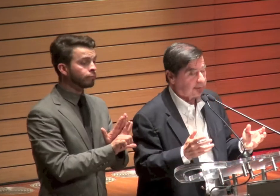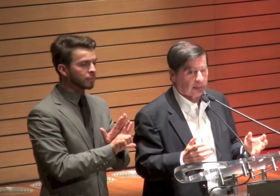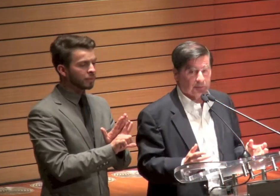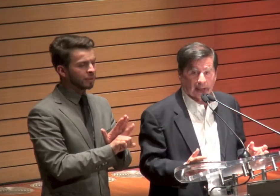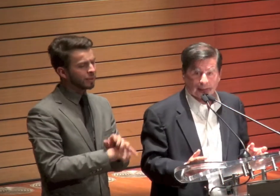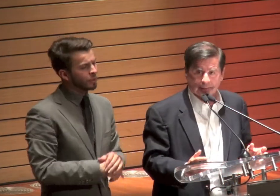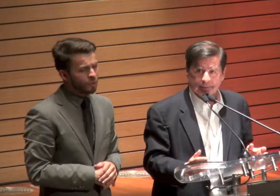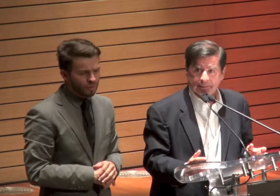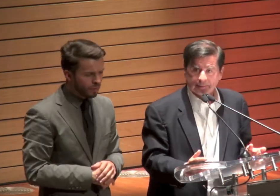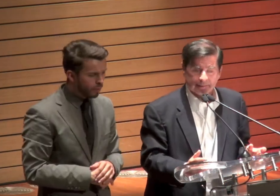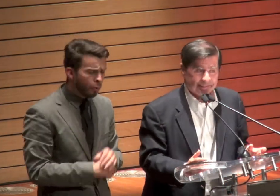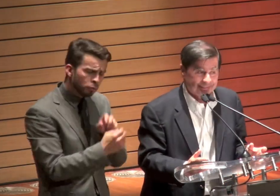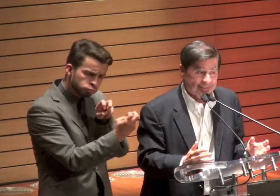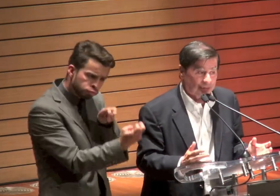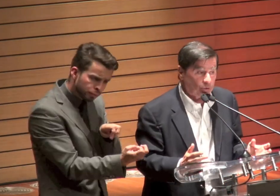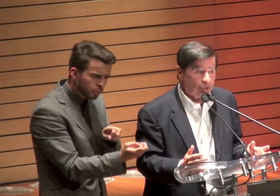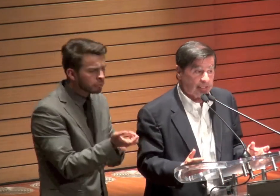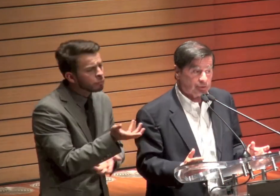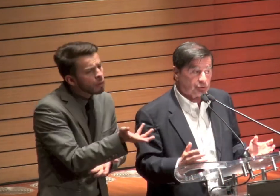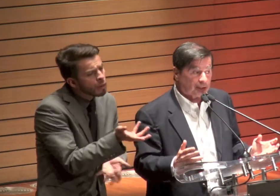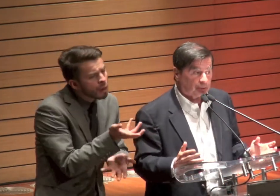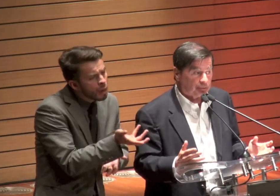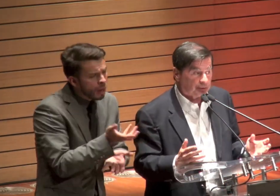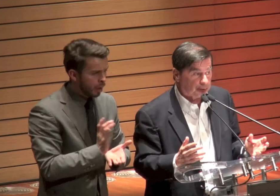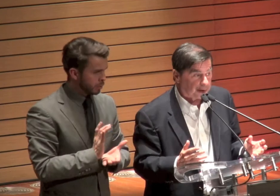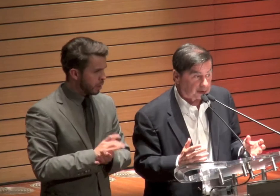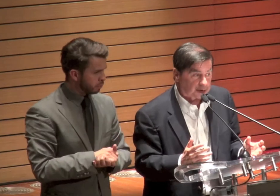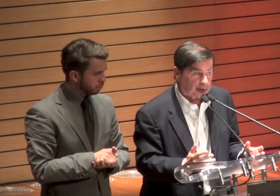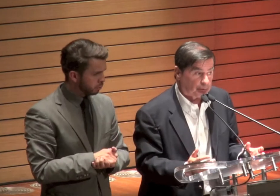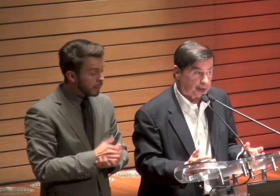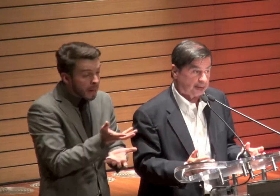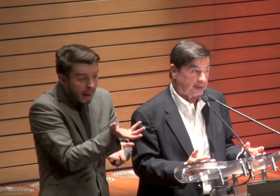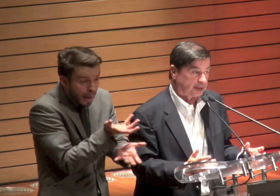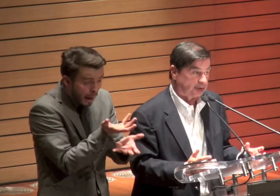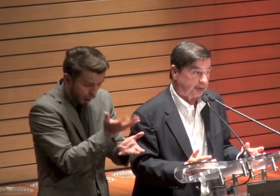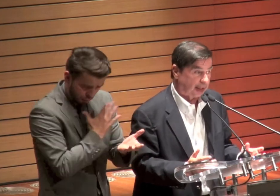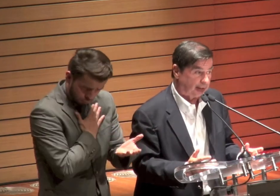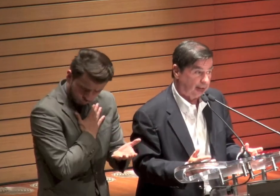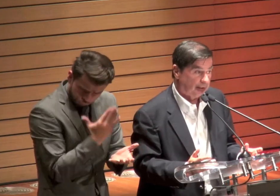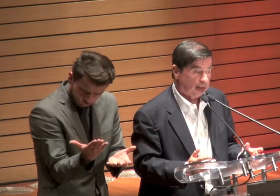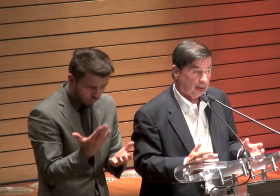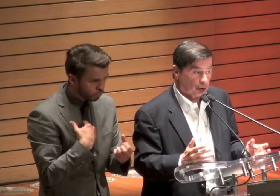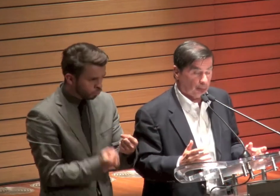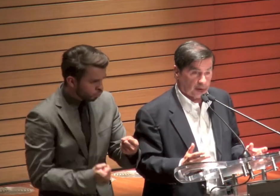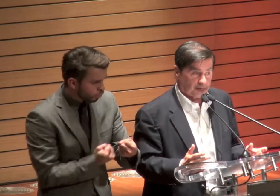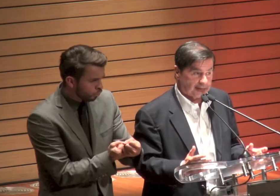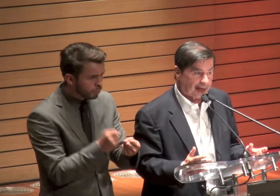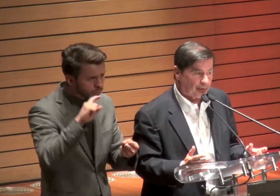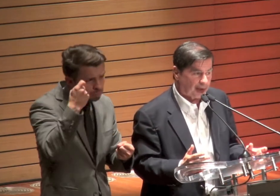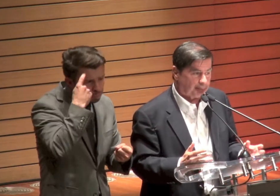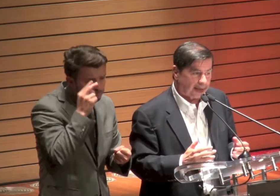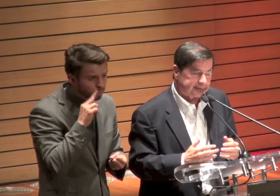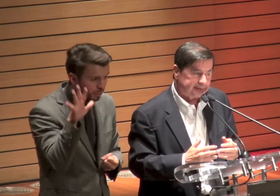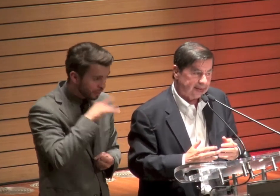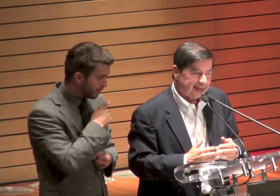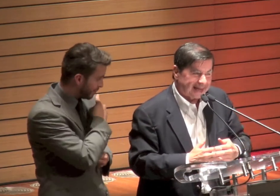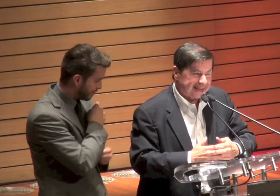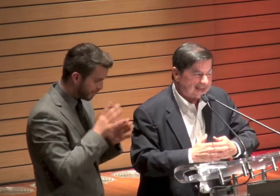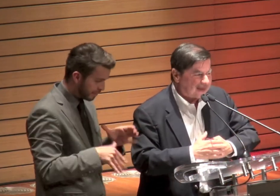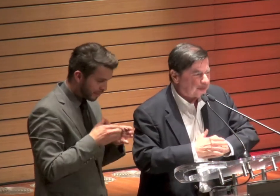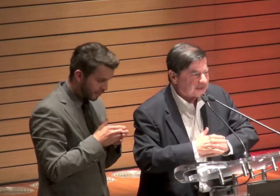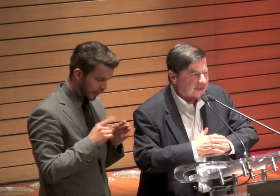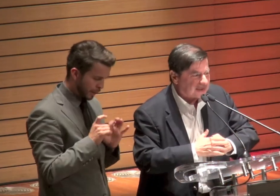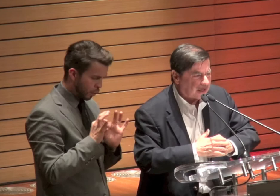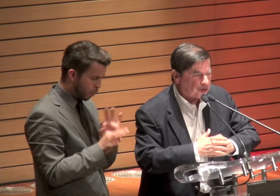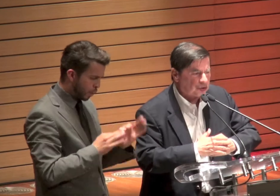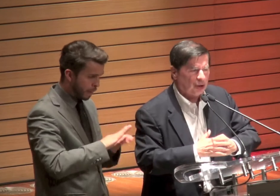Sentémonos a dialogar y estamos listos a contribuir con el gobierno nacional como Defendamos la Paz. Aquí